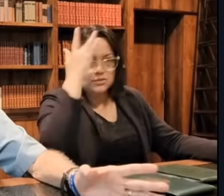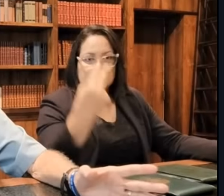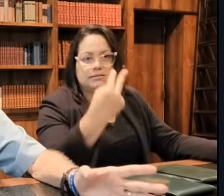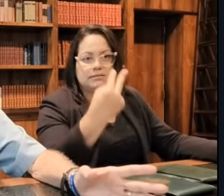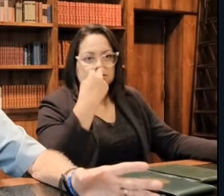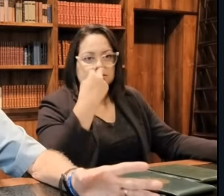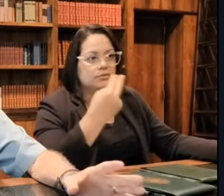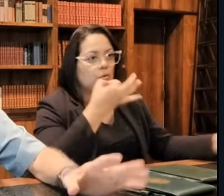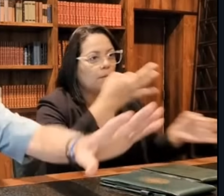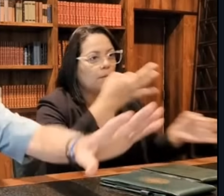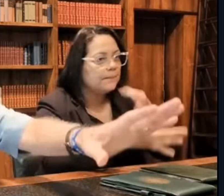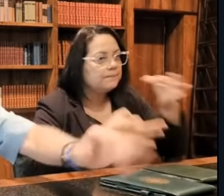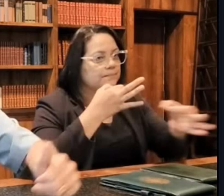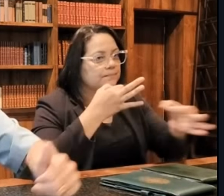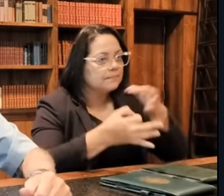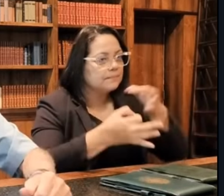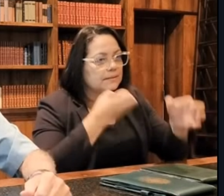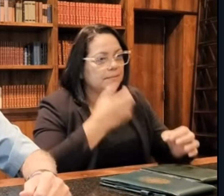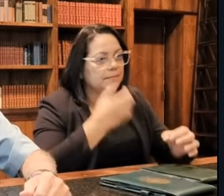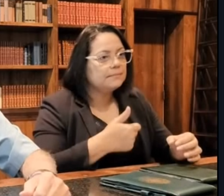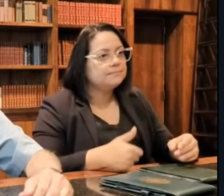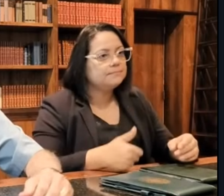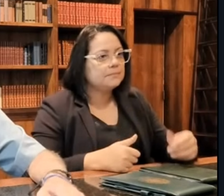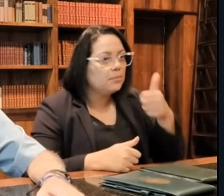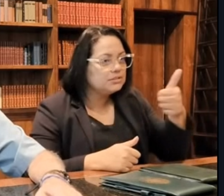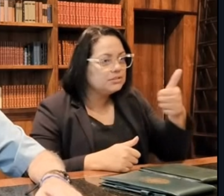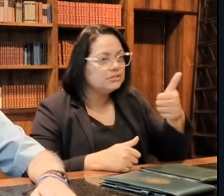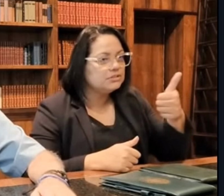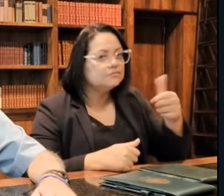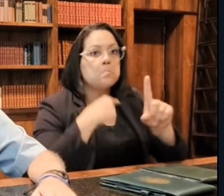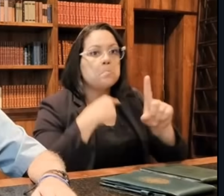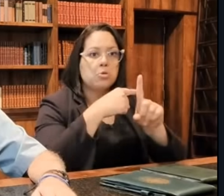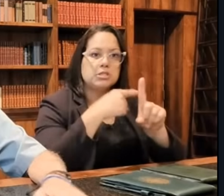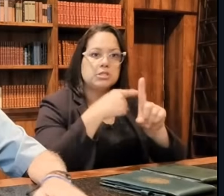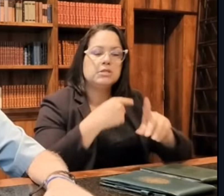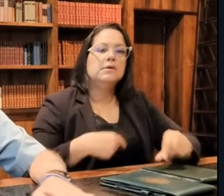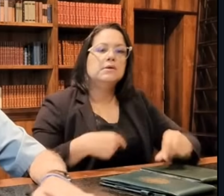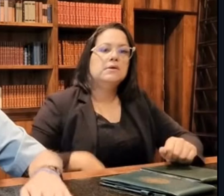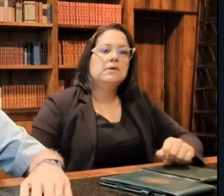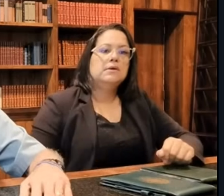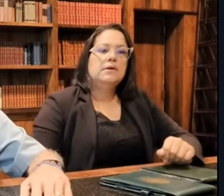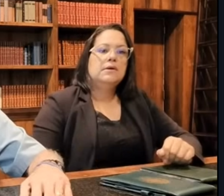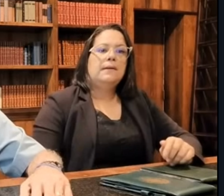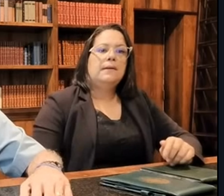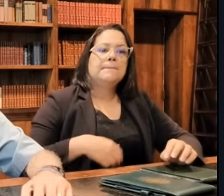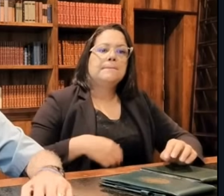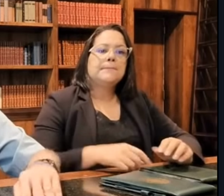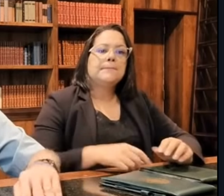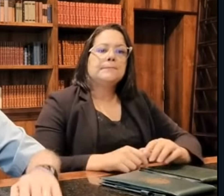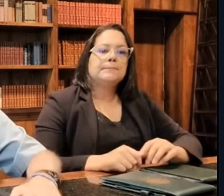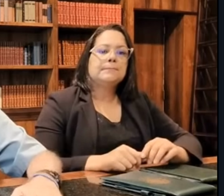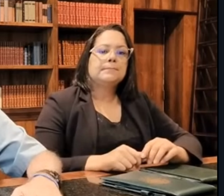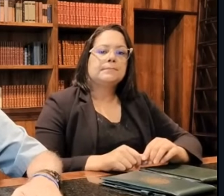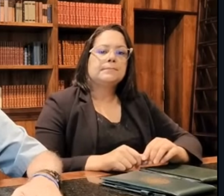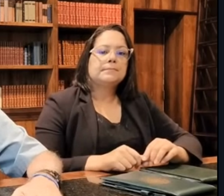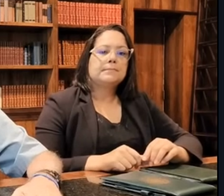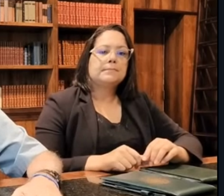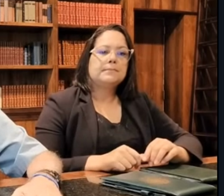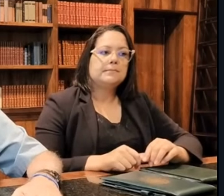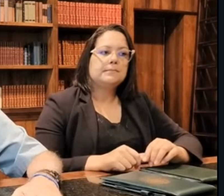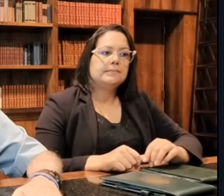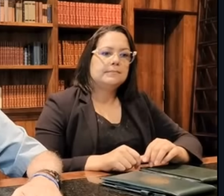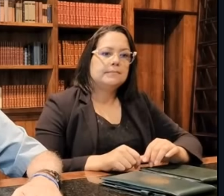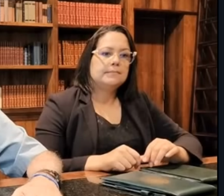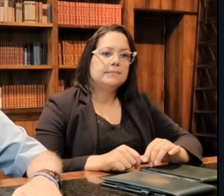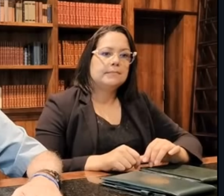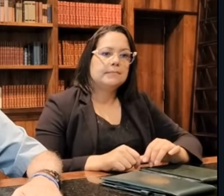comprovadas, não fake news, não falsas esperanças. Estamos juntos com o presidente Jair Messias